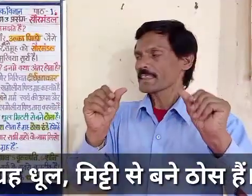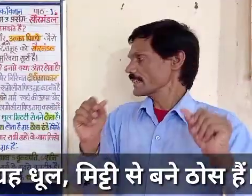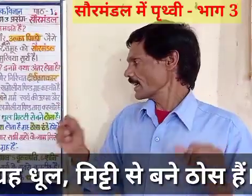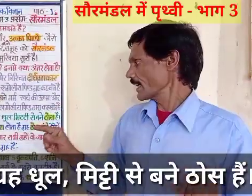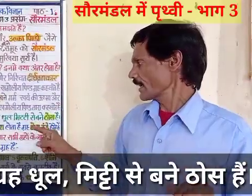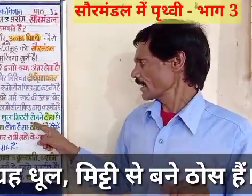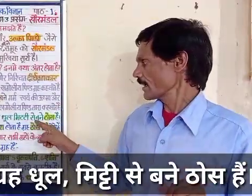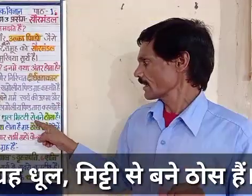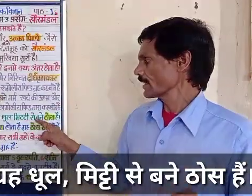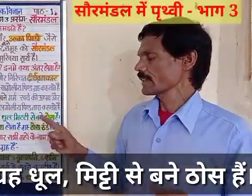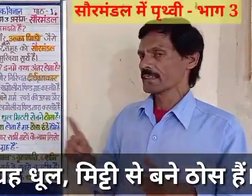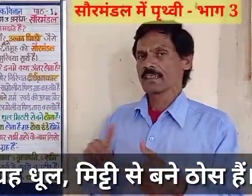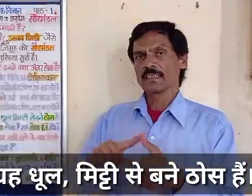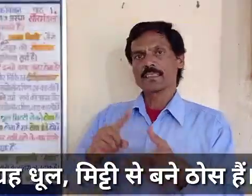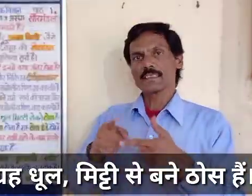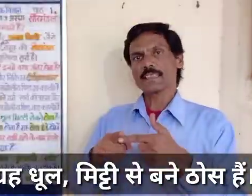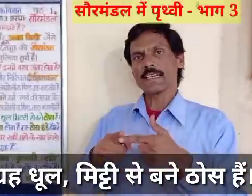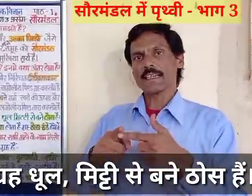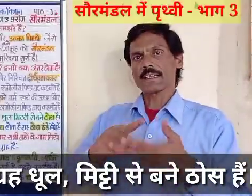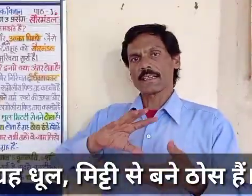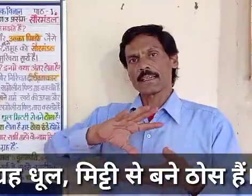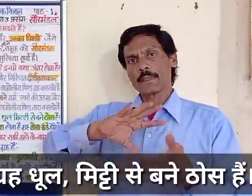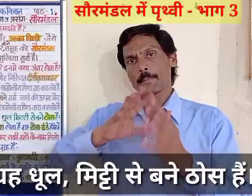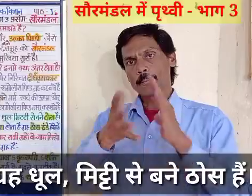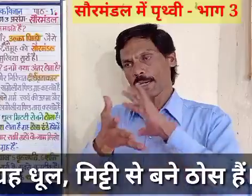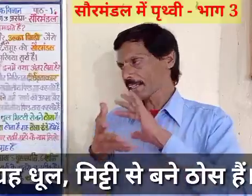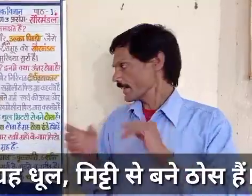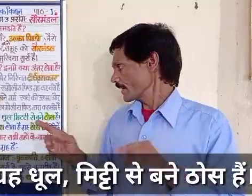मिट्टी से बने